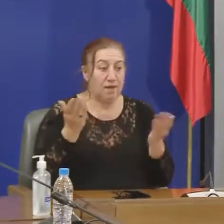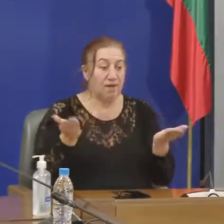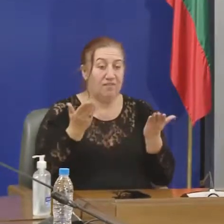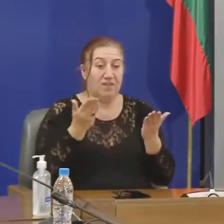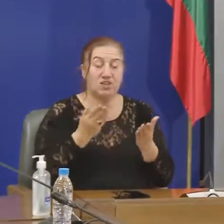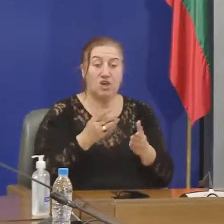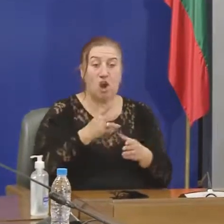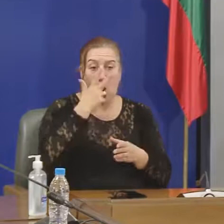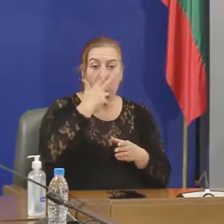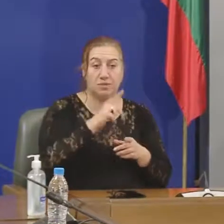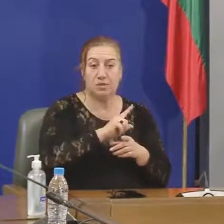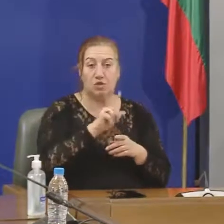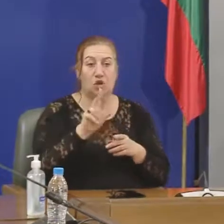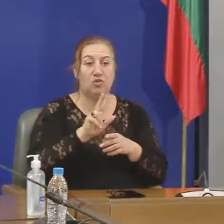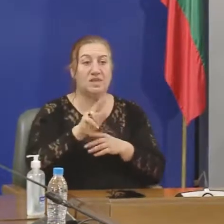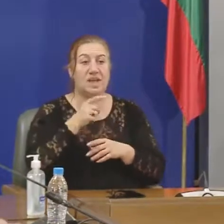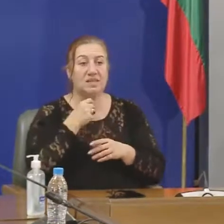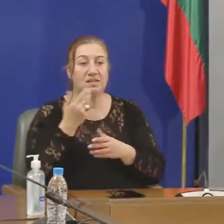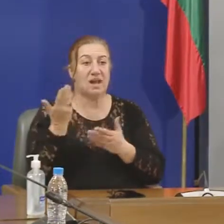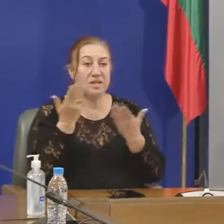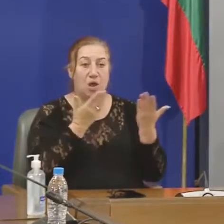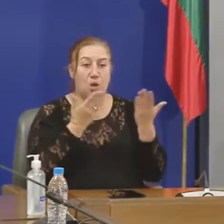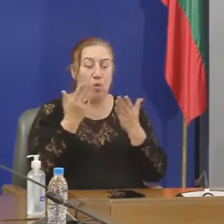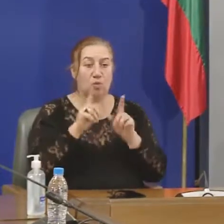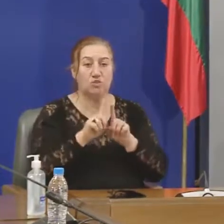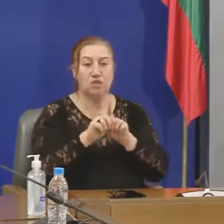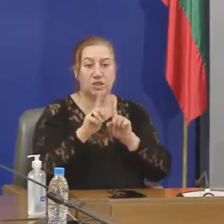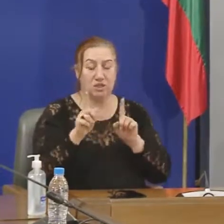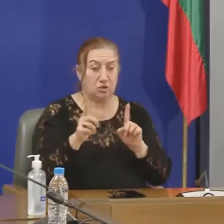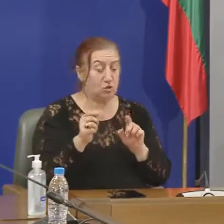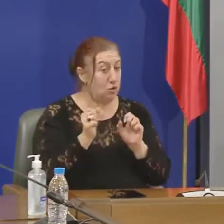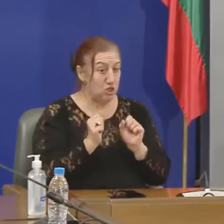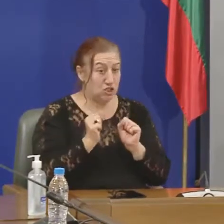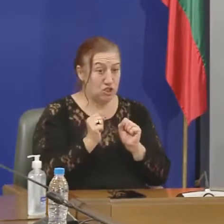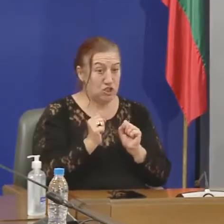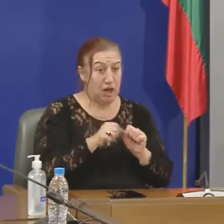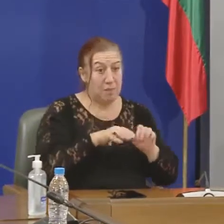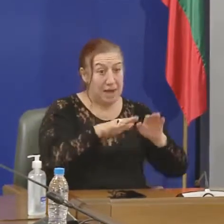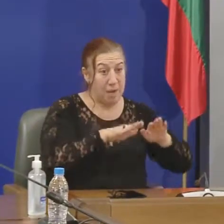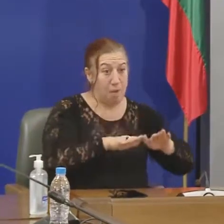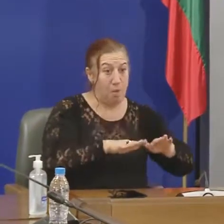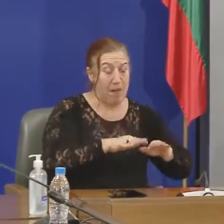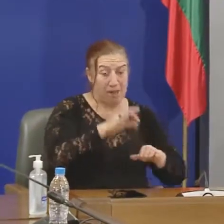дистанционно. Да очакваме ли, че и по-малките ученици ще последват тяхната съдба?